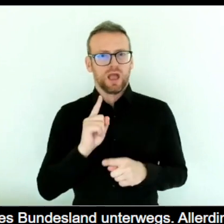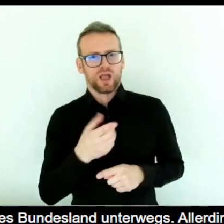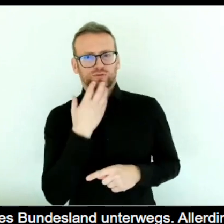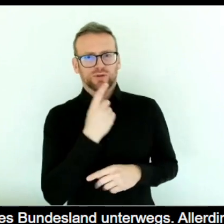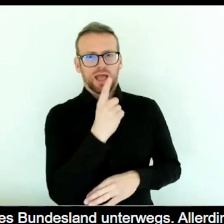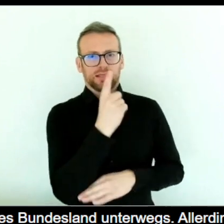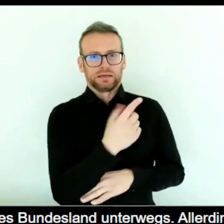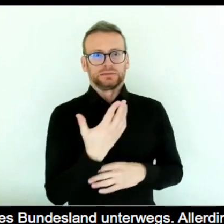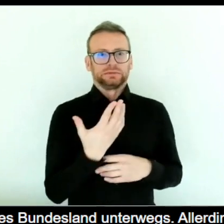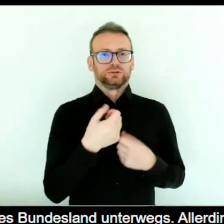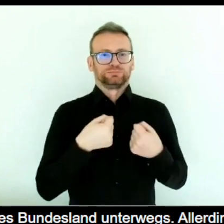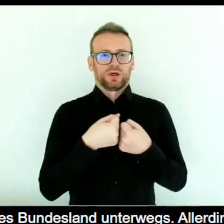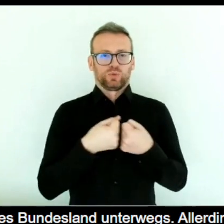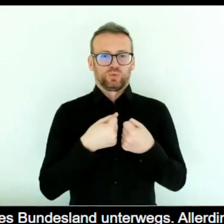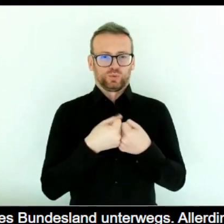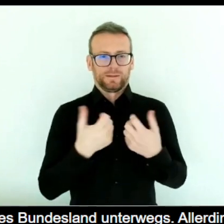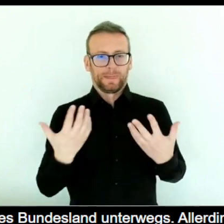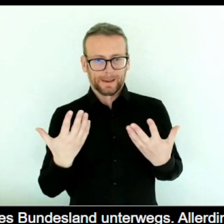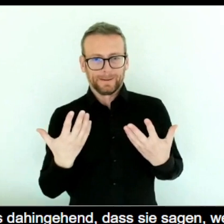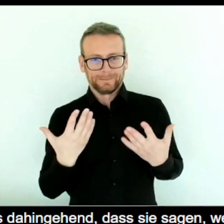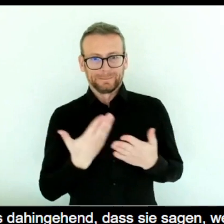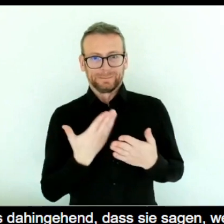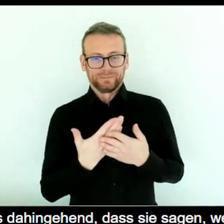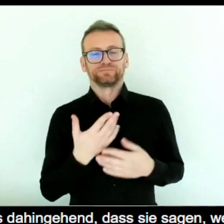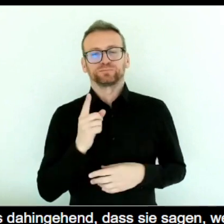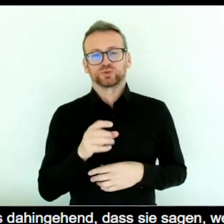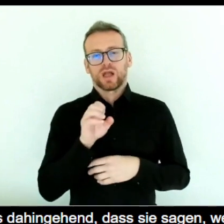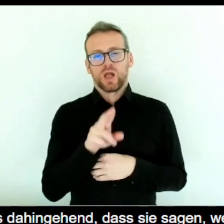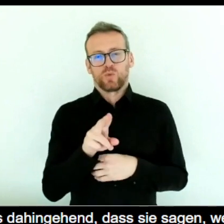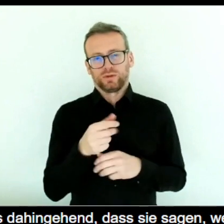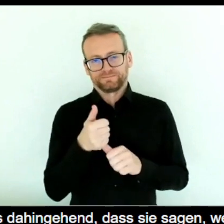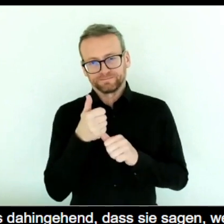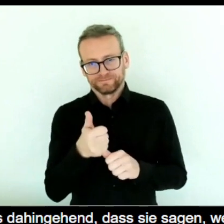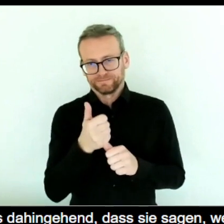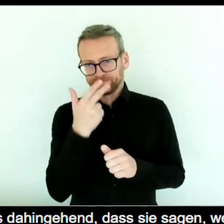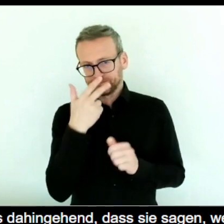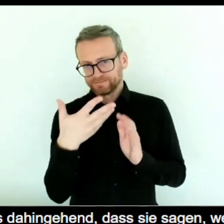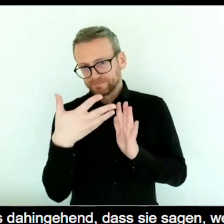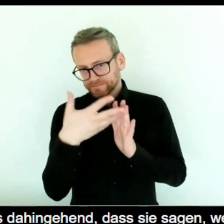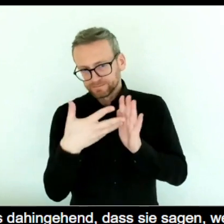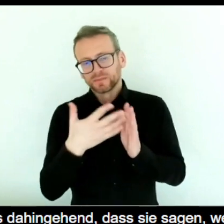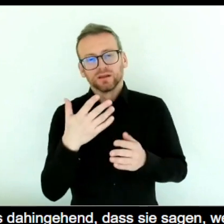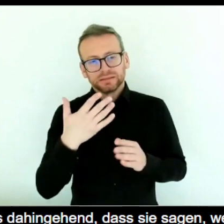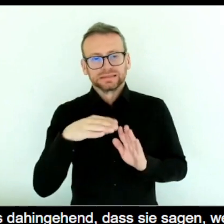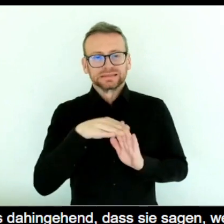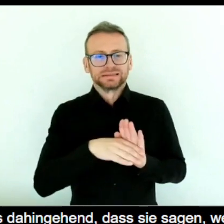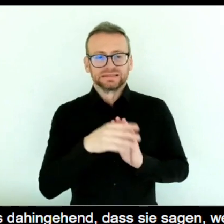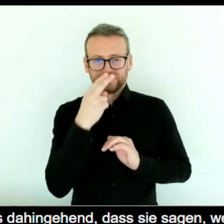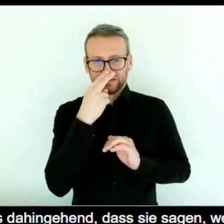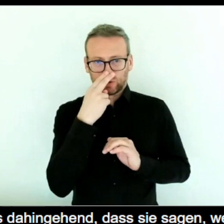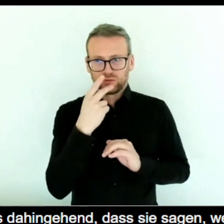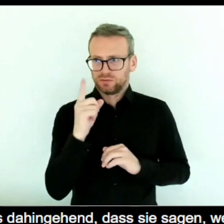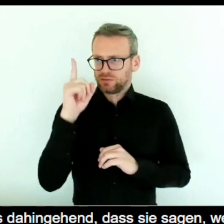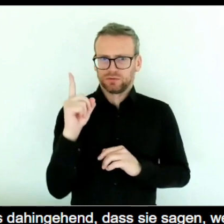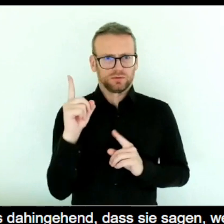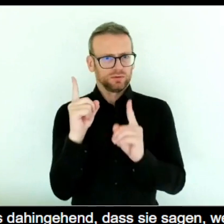Mitbewerber bei mir mit drauf geht. Also da müssen wir Richtung der EU noch mal lauter werden, sonst können wir dieses